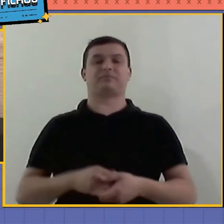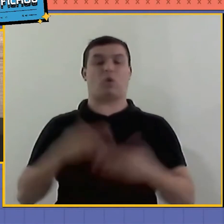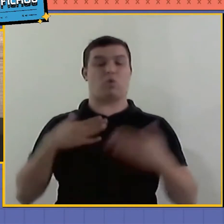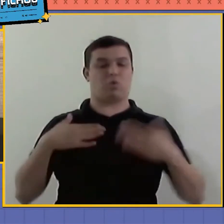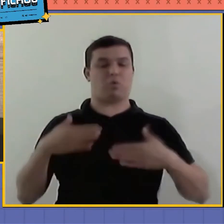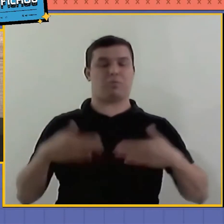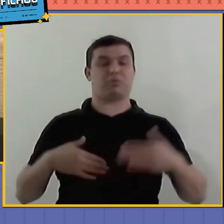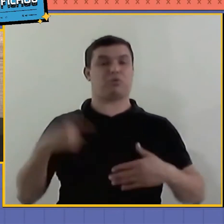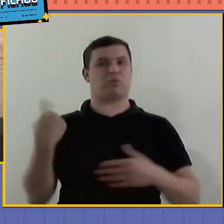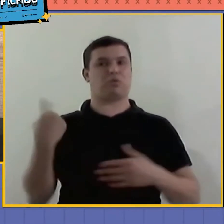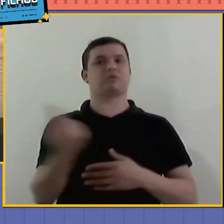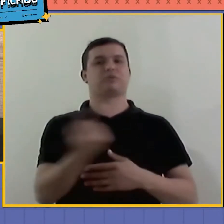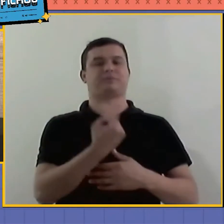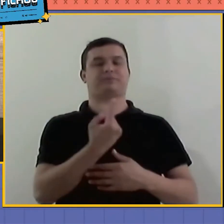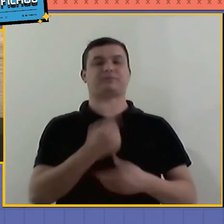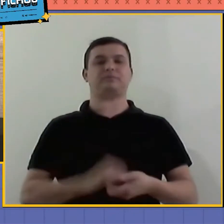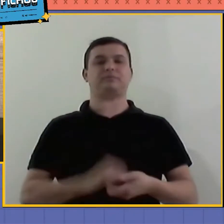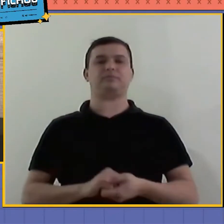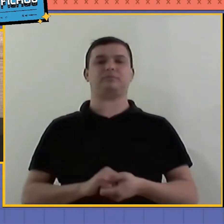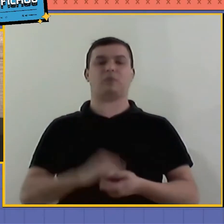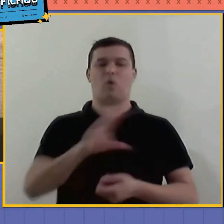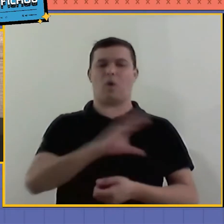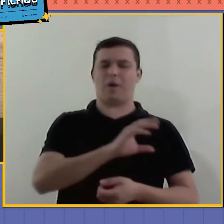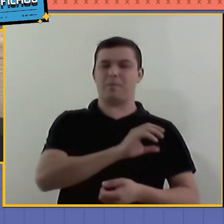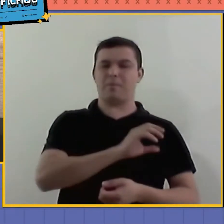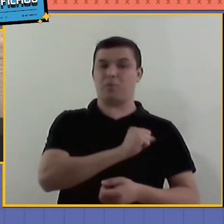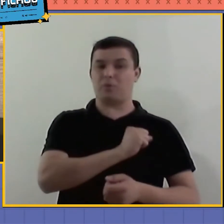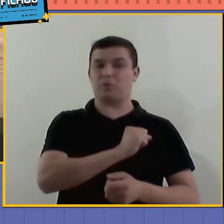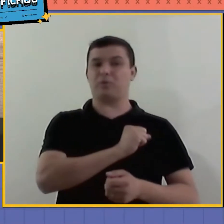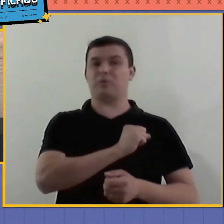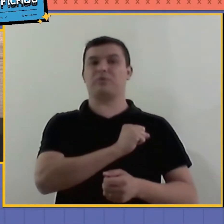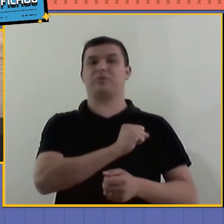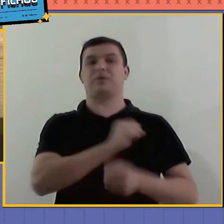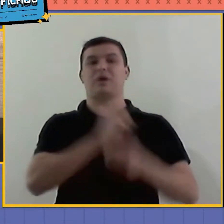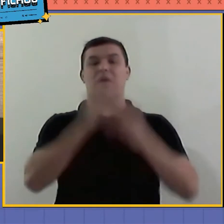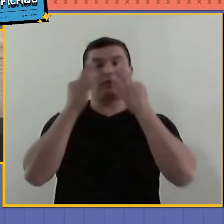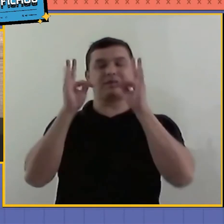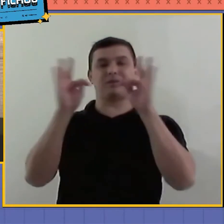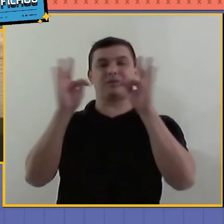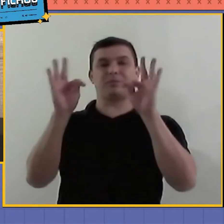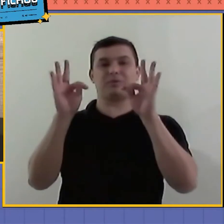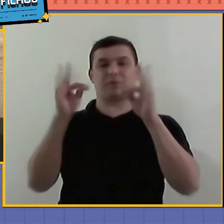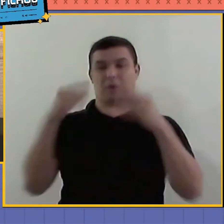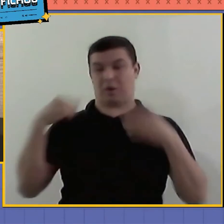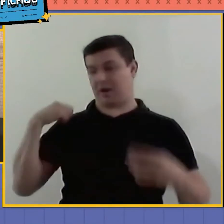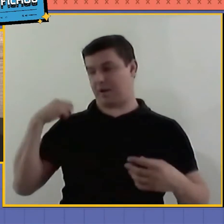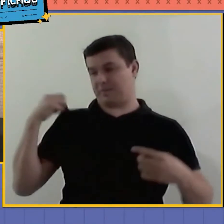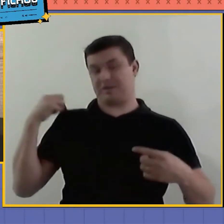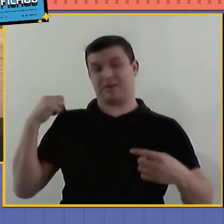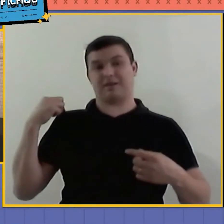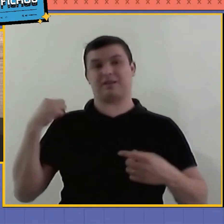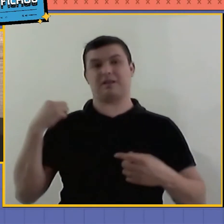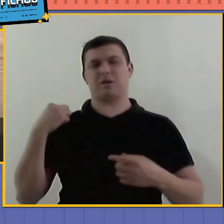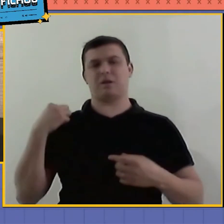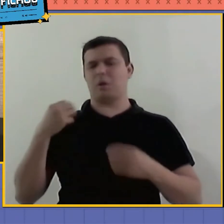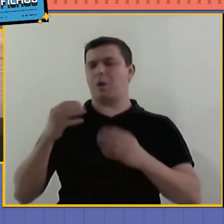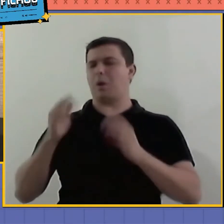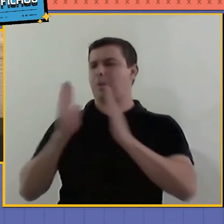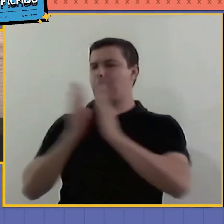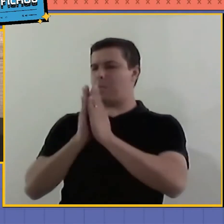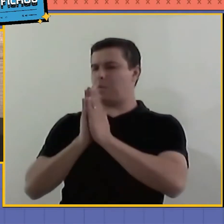demonstre o amor de Deus da sua conduta eu coloquei essa camiseta aqui do posso orar por você de propósito porque